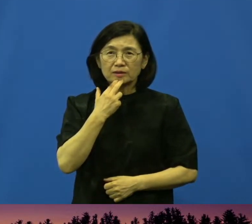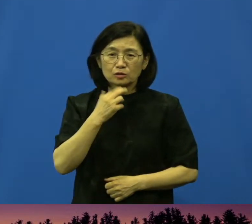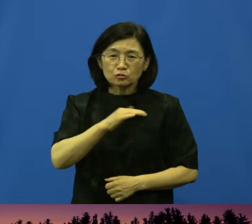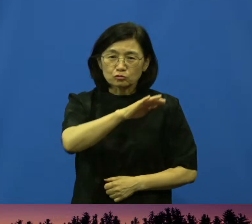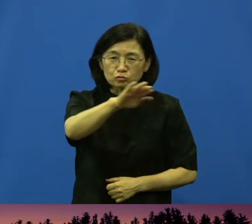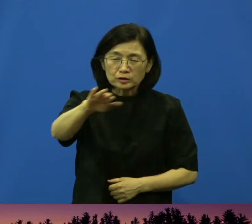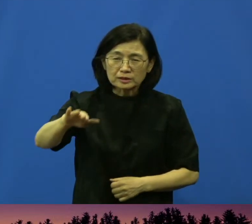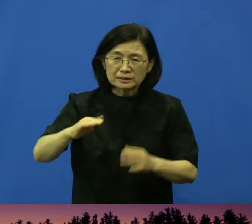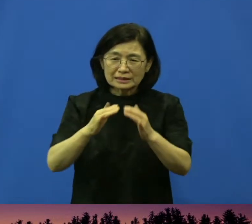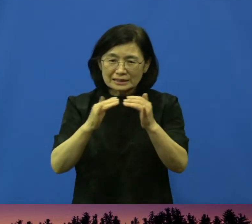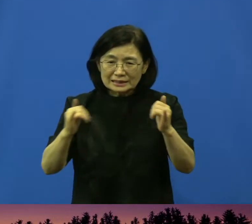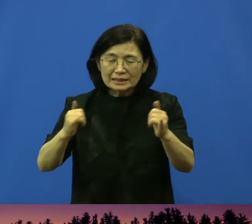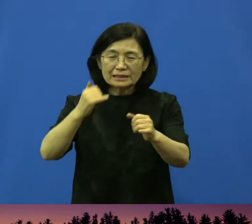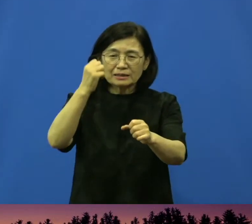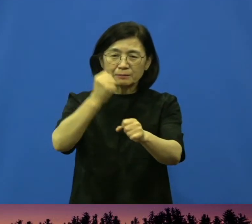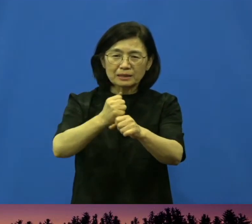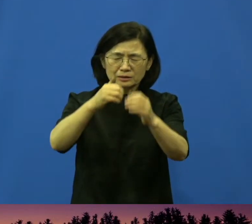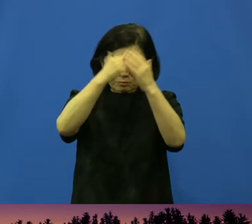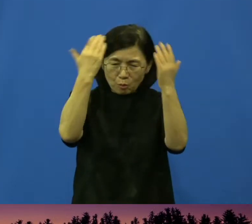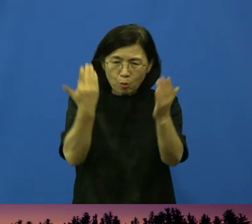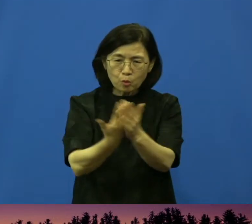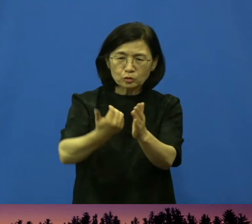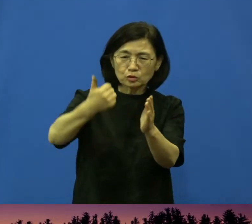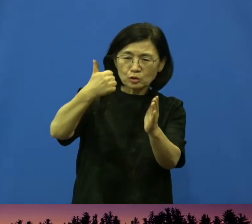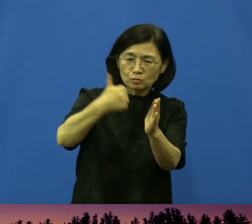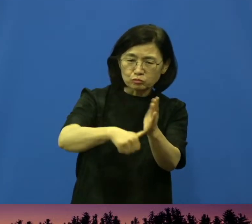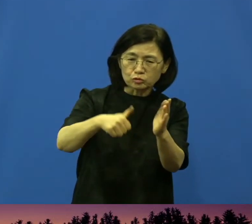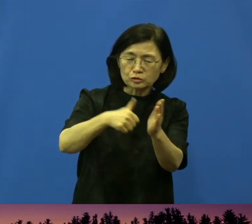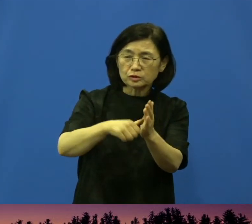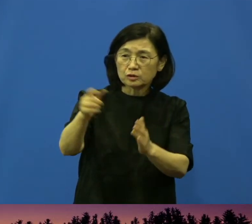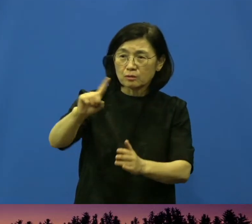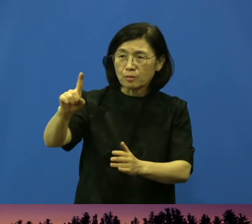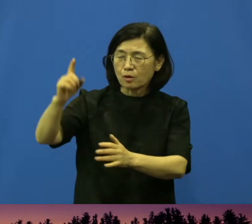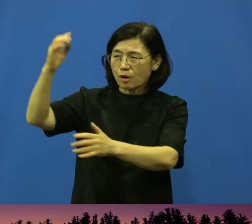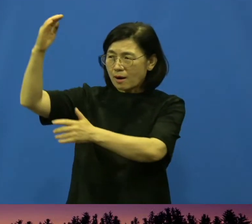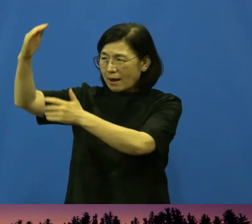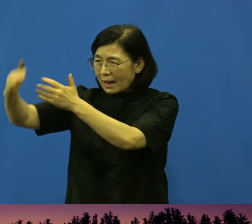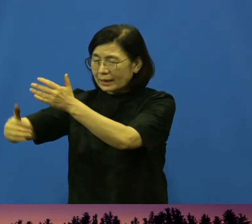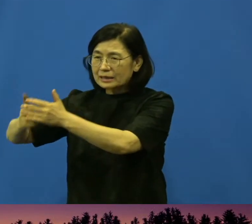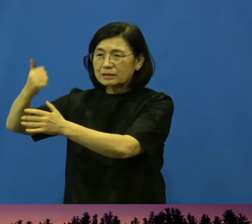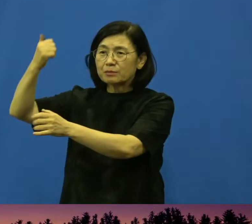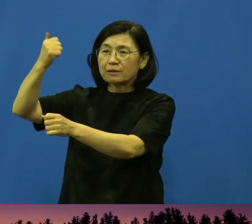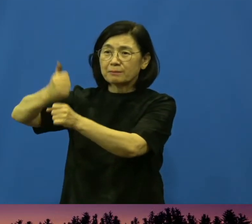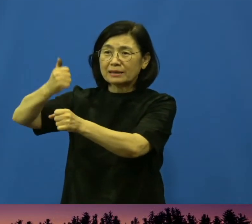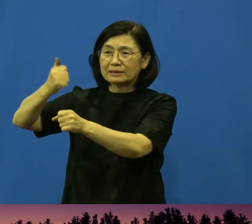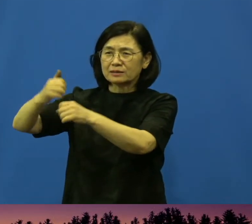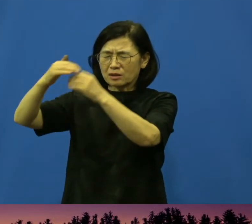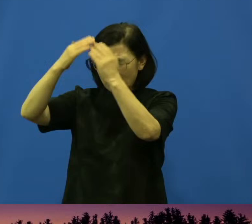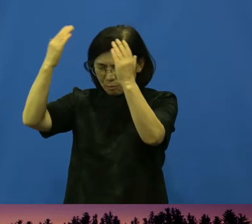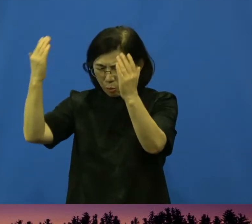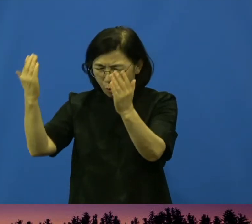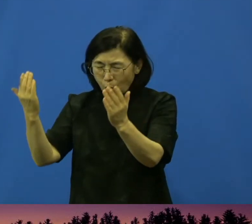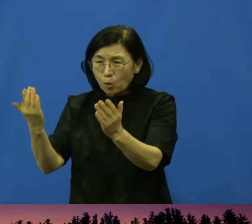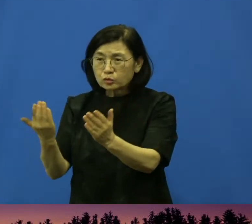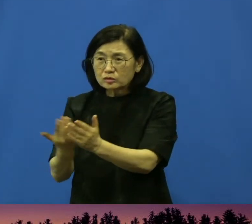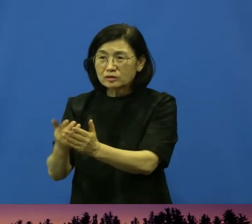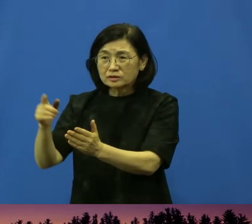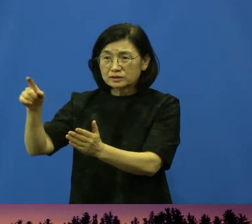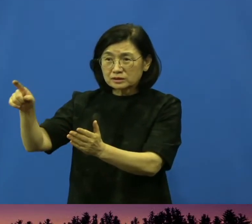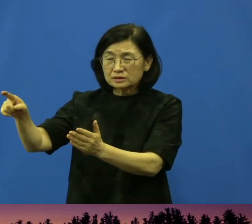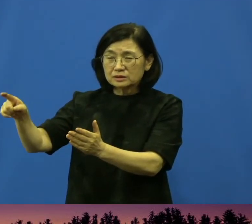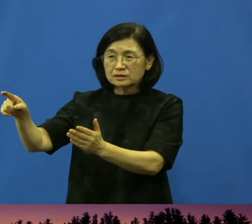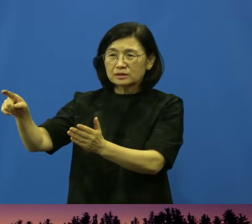하나님의 창조하신 것을 이용해서 창의적인 어떤 창작물을 만들어내는 거지, 창조는